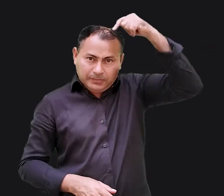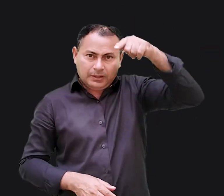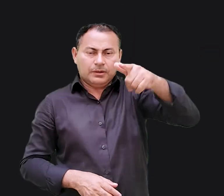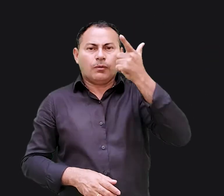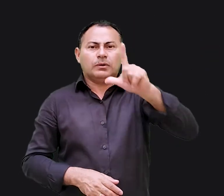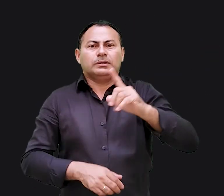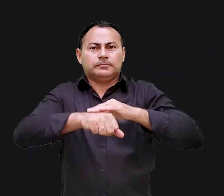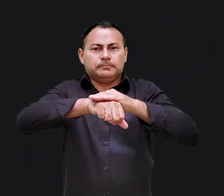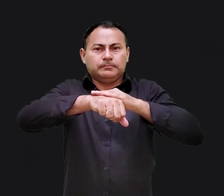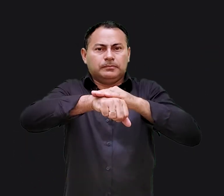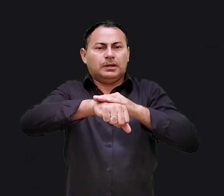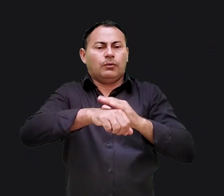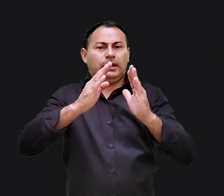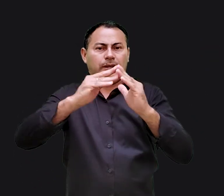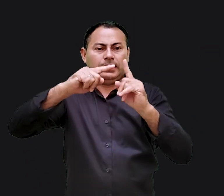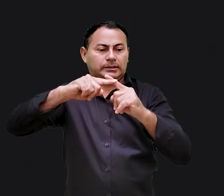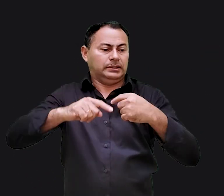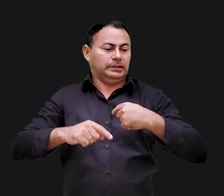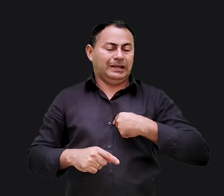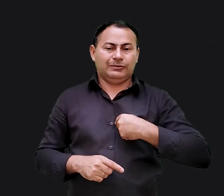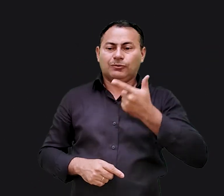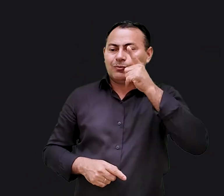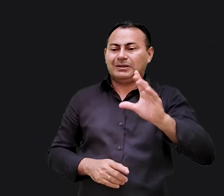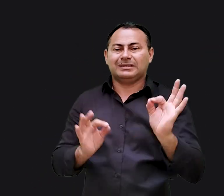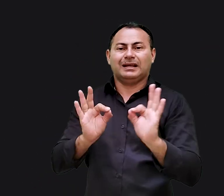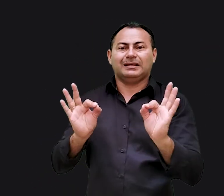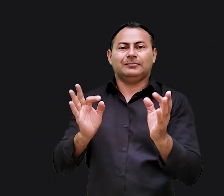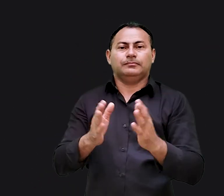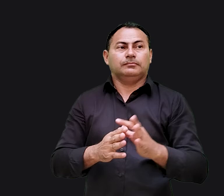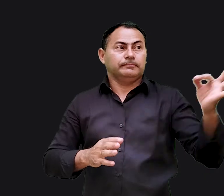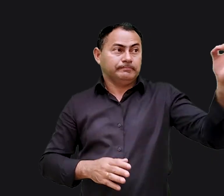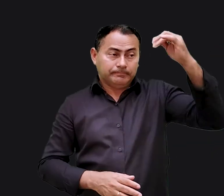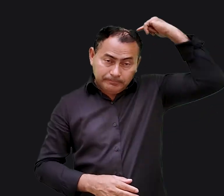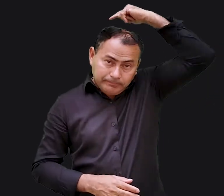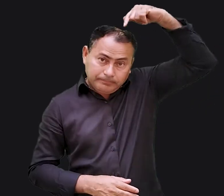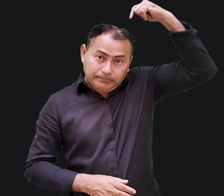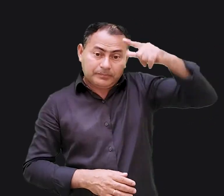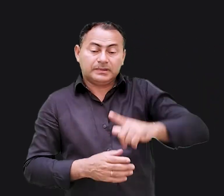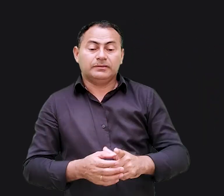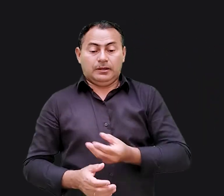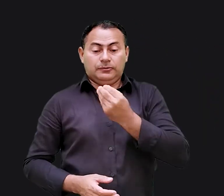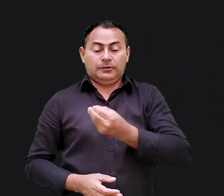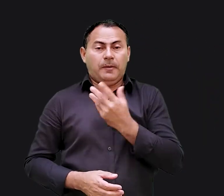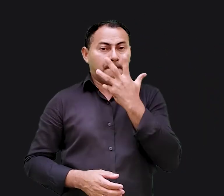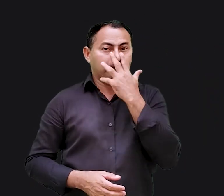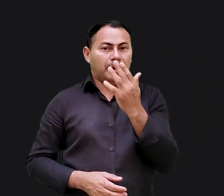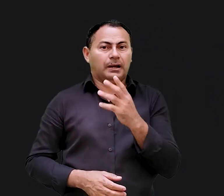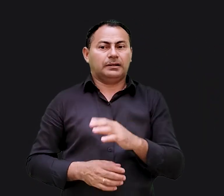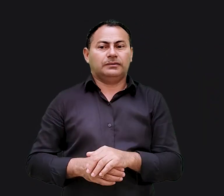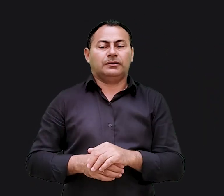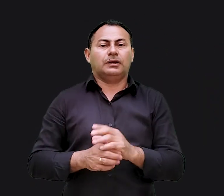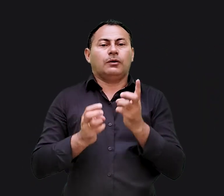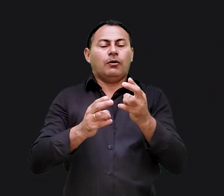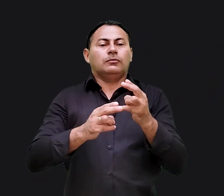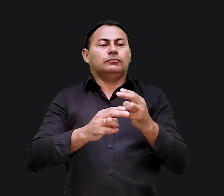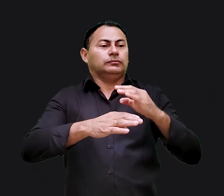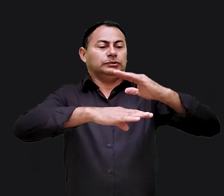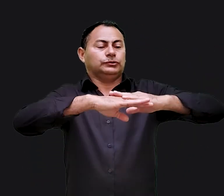ainda consegue conversar com a igreja, e eu não consigo. Se o Espírito Santo não estiver ali, parece que fico com um tijolo na